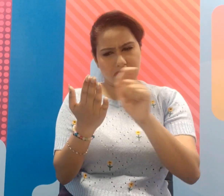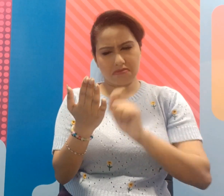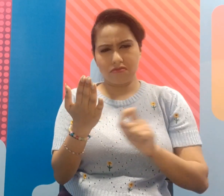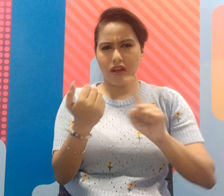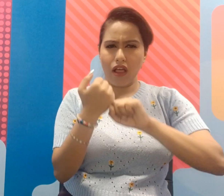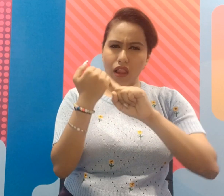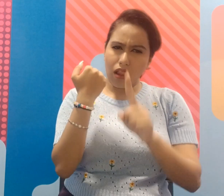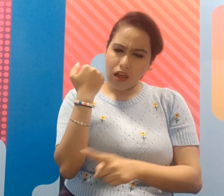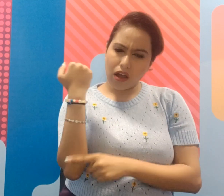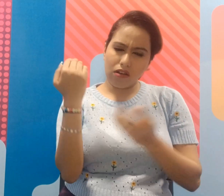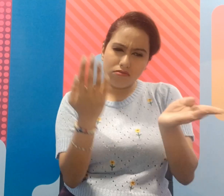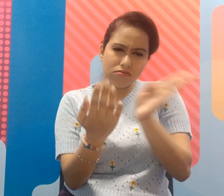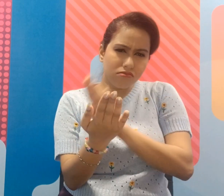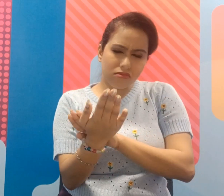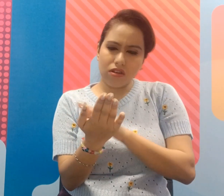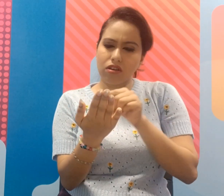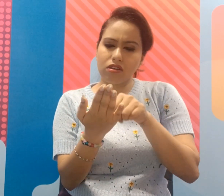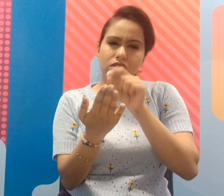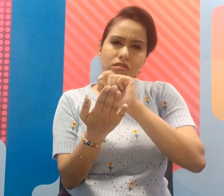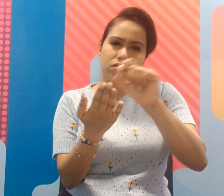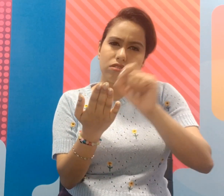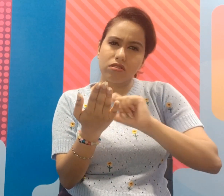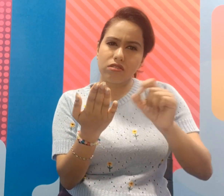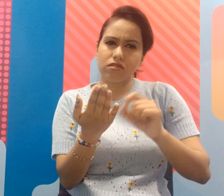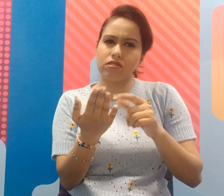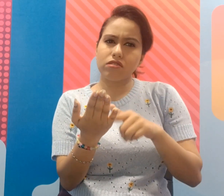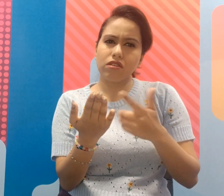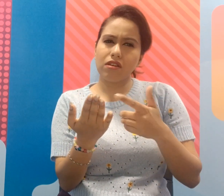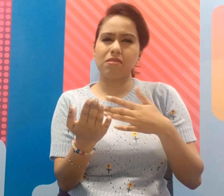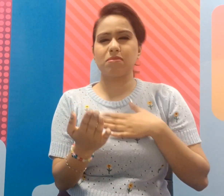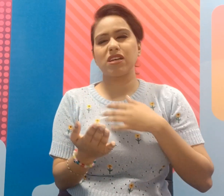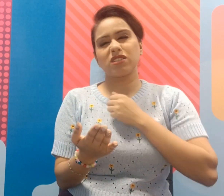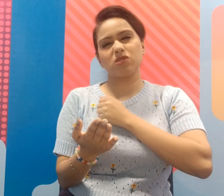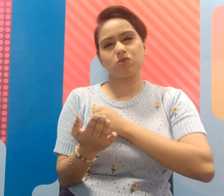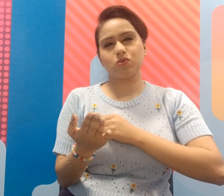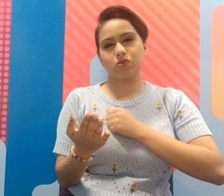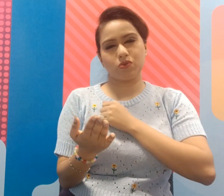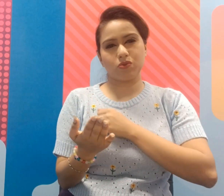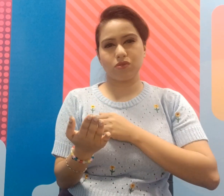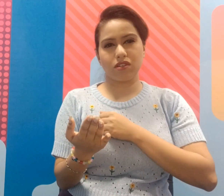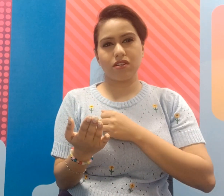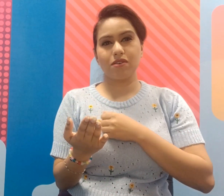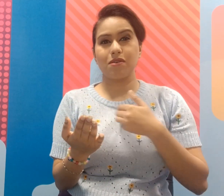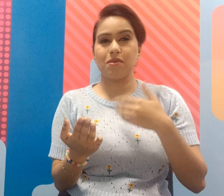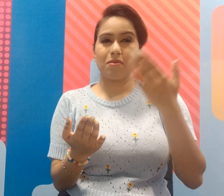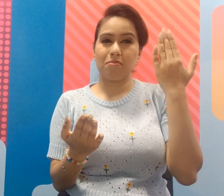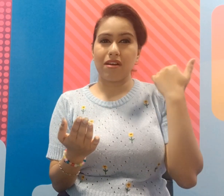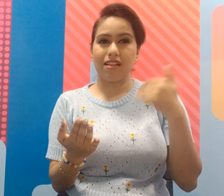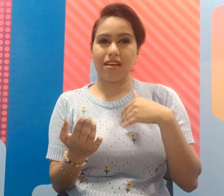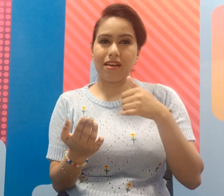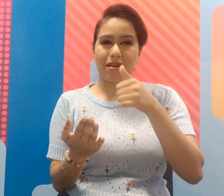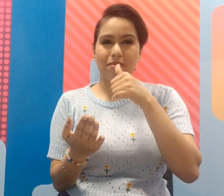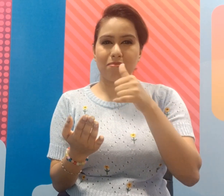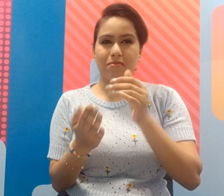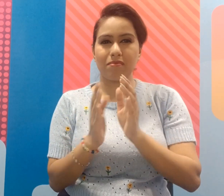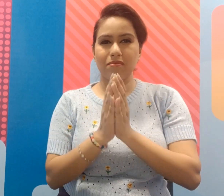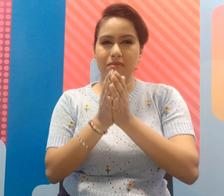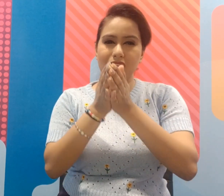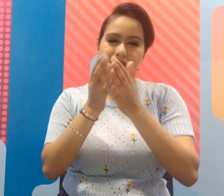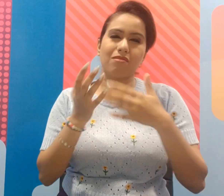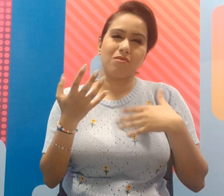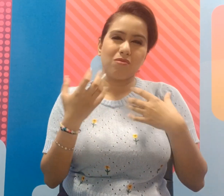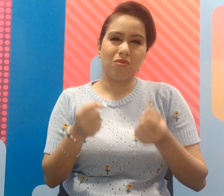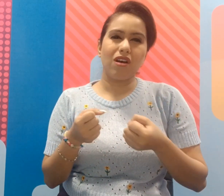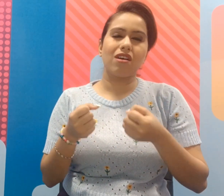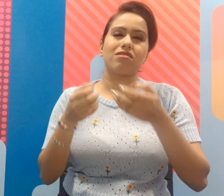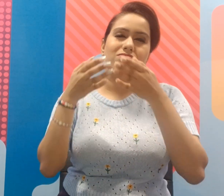था कि मुझे क्षमा करना, मैं उस समय इस समंदर में तुम्हारे साथ समाना चाहता था, लेकिन चाह करके भी ऐसा नहीं